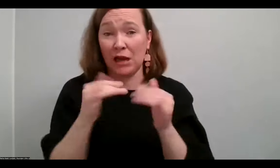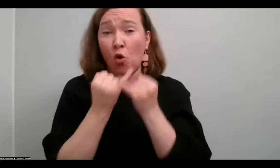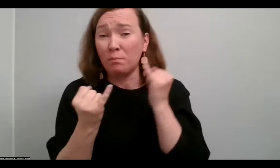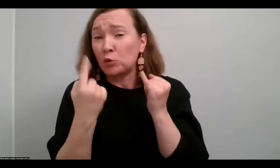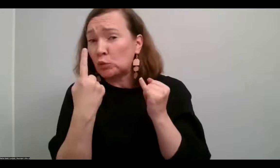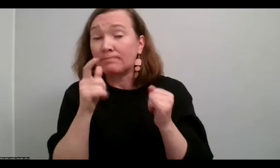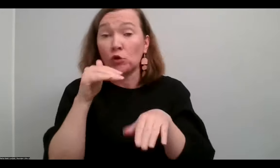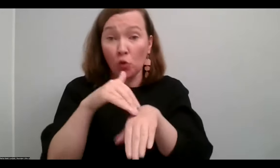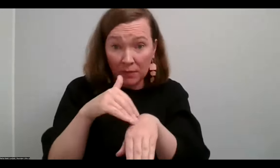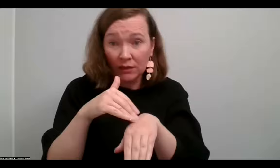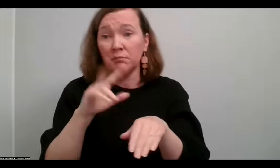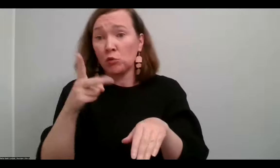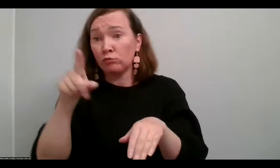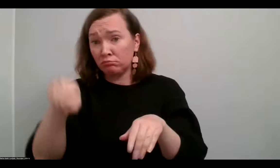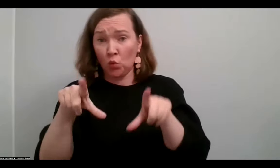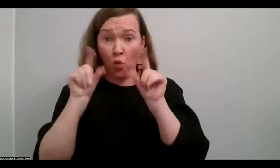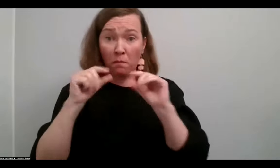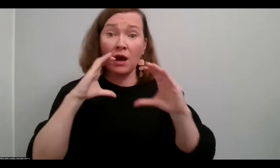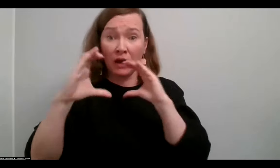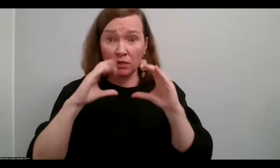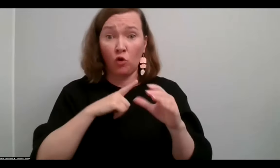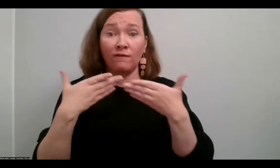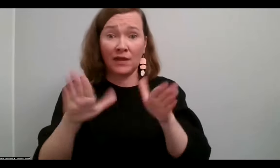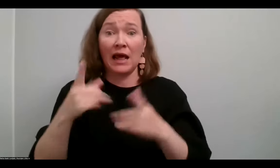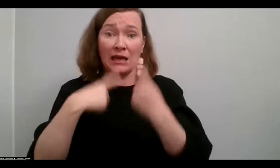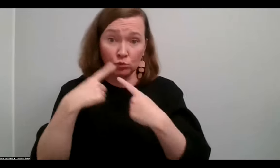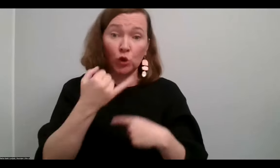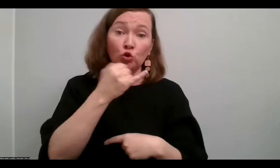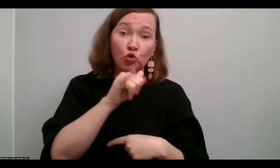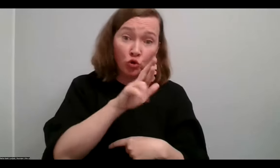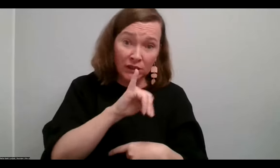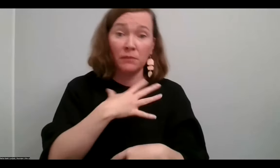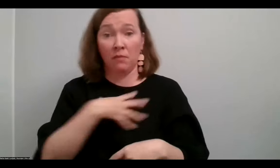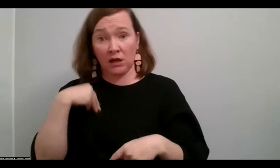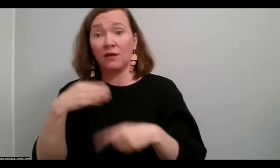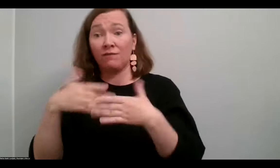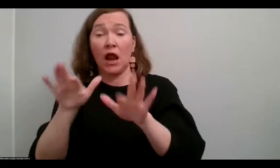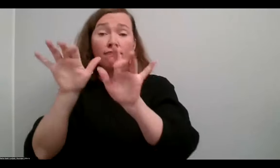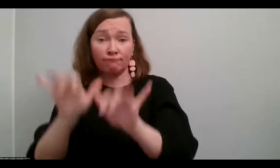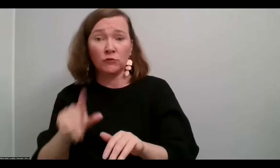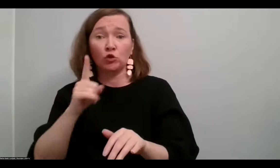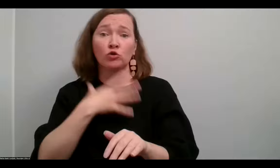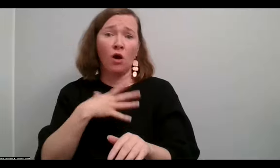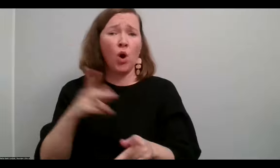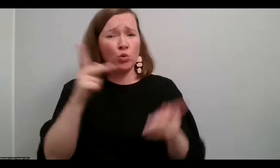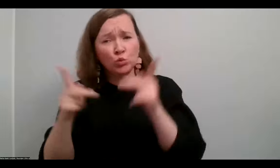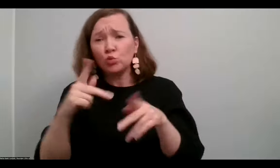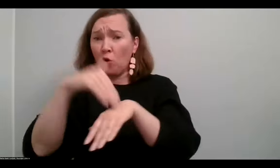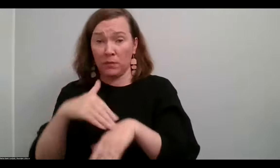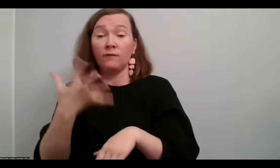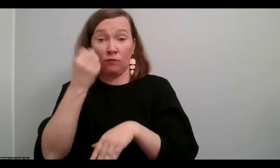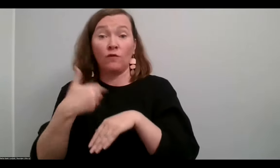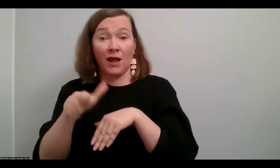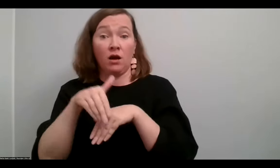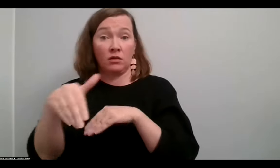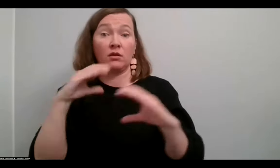jotakin? Marika vielä saa ihan pienen kommenttipuheenvuoron ja chatissa on vielä keskustelua, siellä Jyri ja Marika sitten